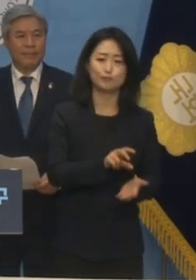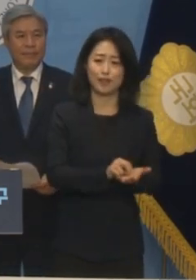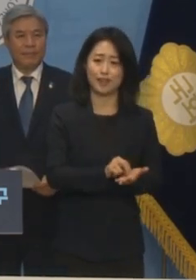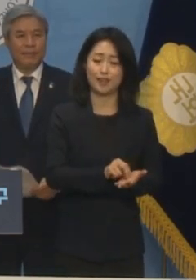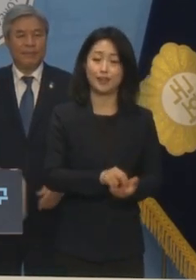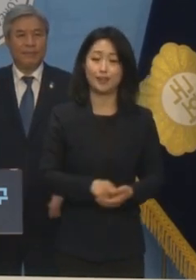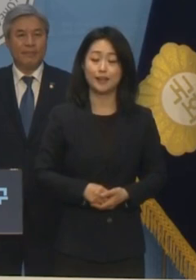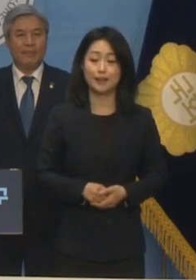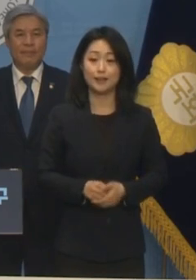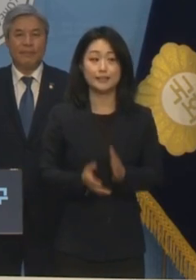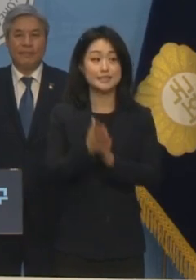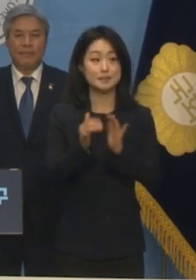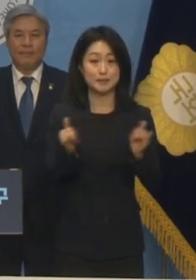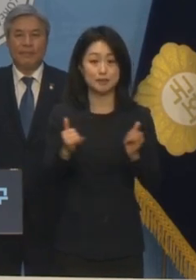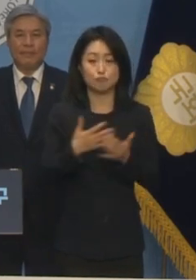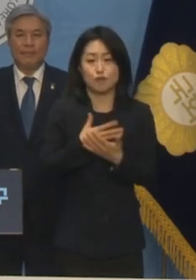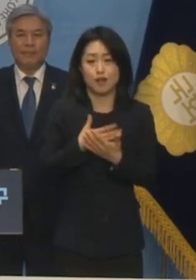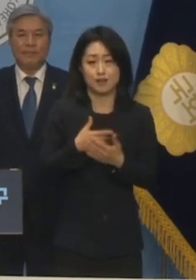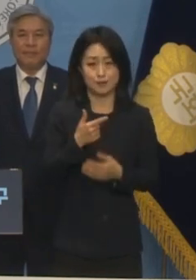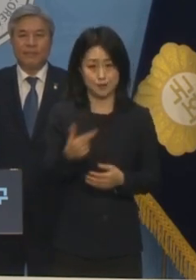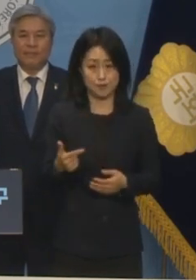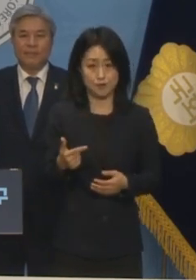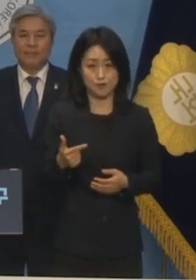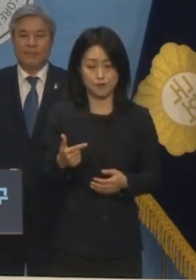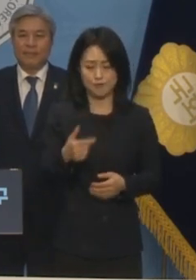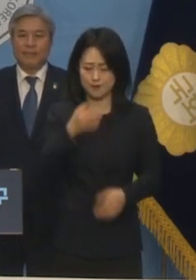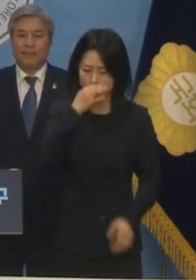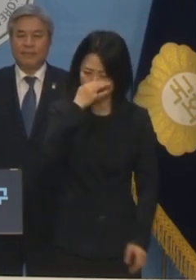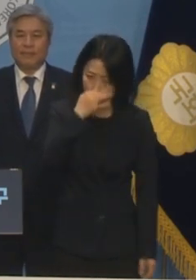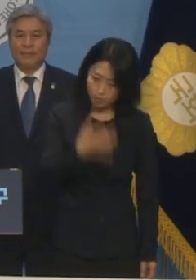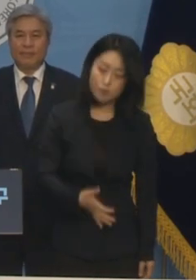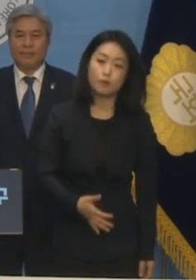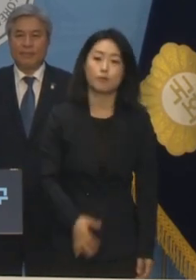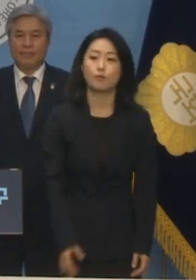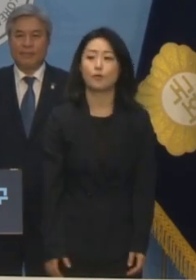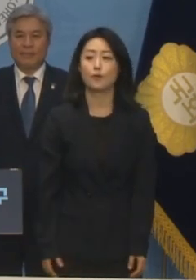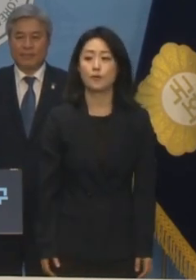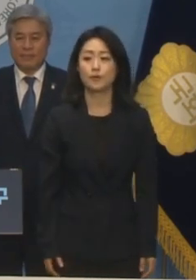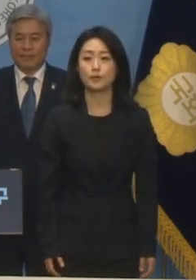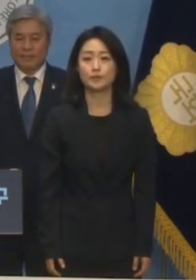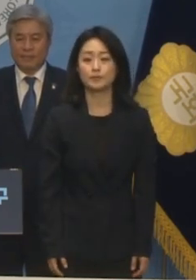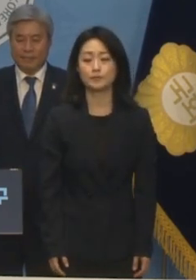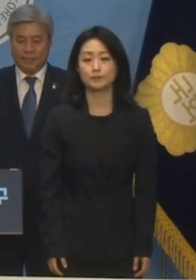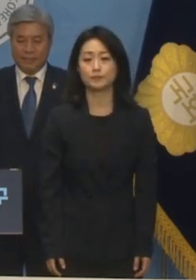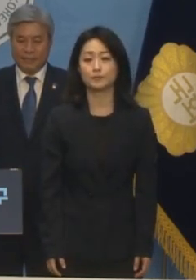있습니다. 그래서 시민들은 더 불안하고 힘들 수밖에 없는 상황입니다.